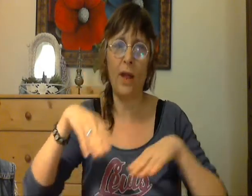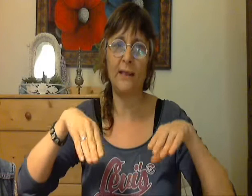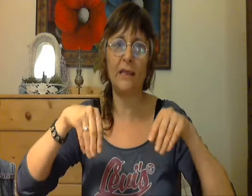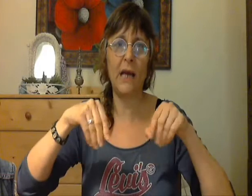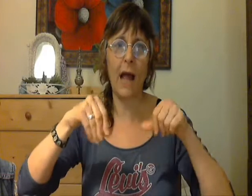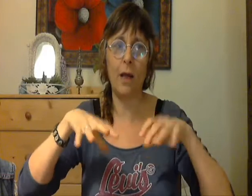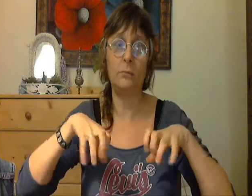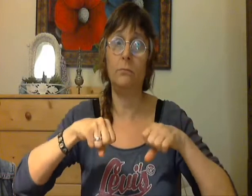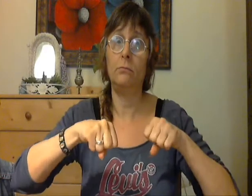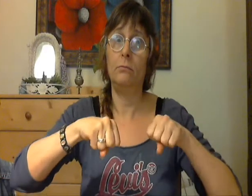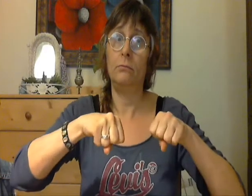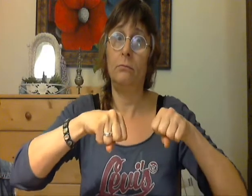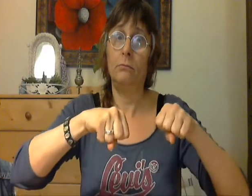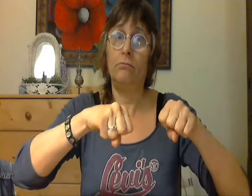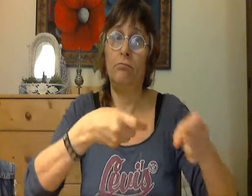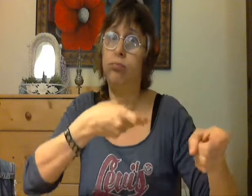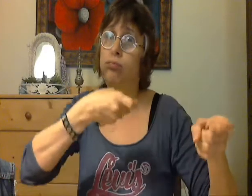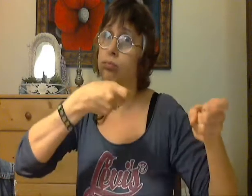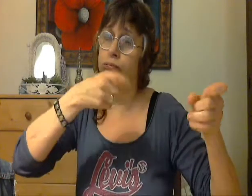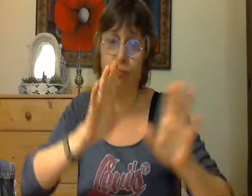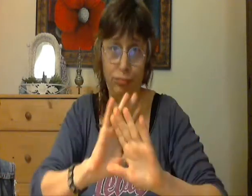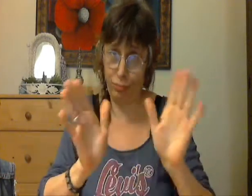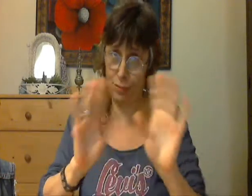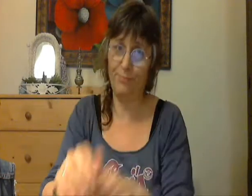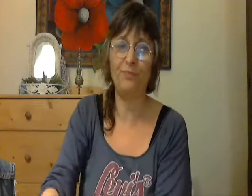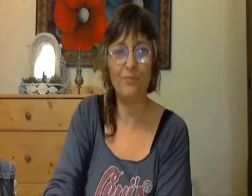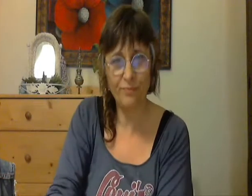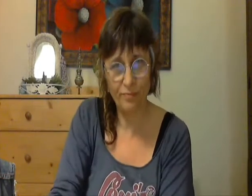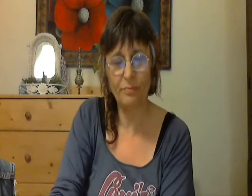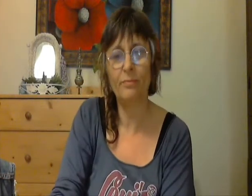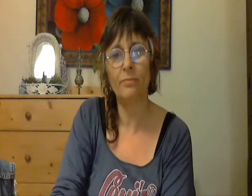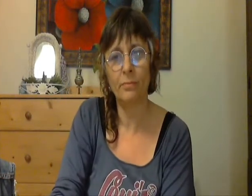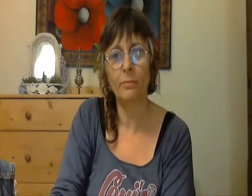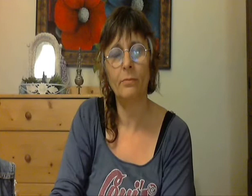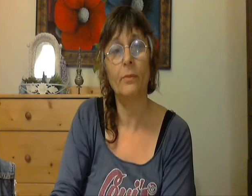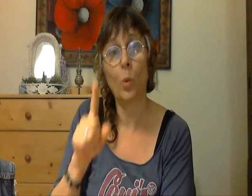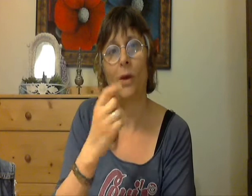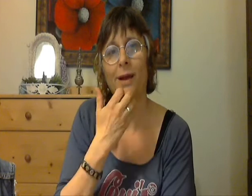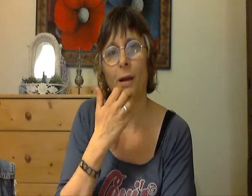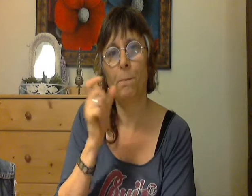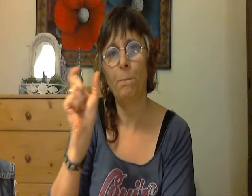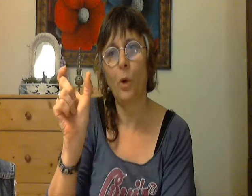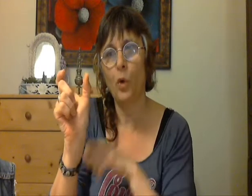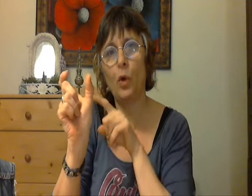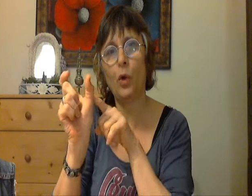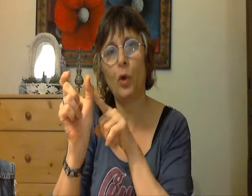2 puntos de la Champions. ¿Cuánto va a entrar? Sigue entrando gente aquí de hoy. Está bastante los partidos, en el descanso, después, o al día